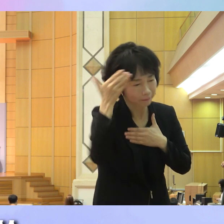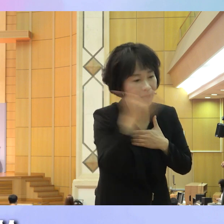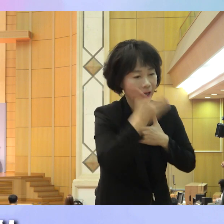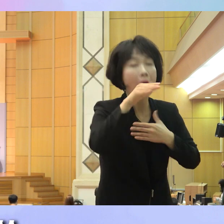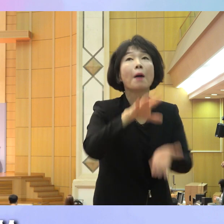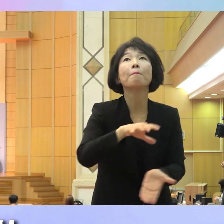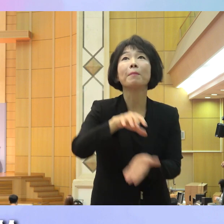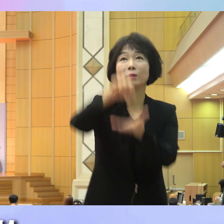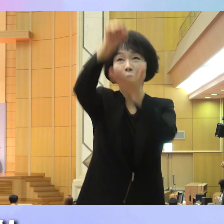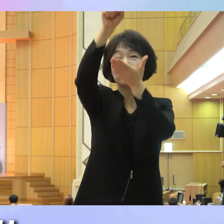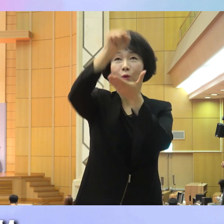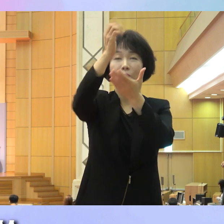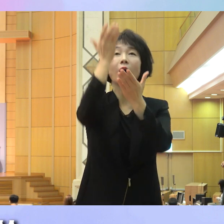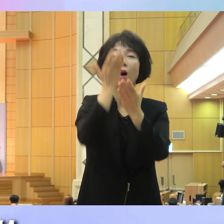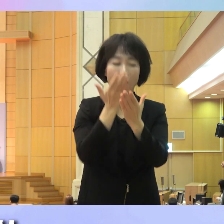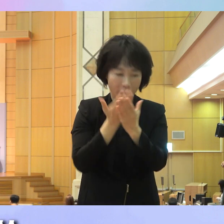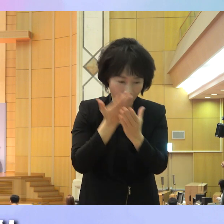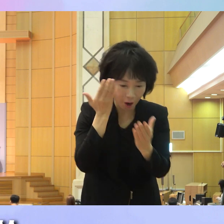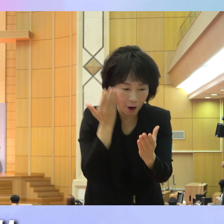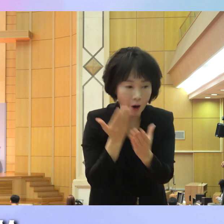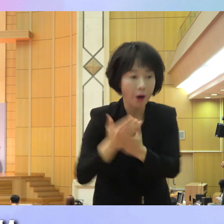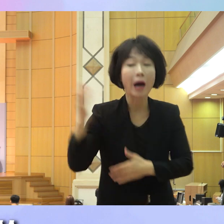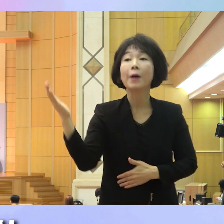정케하사 나의 생명 되신 주,